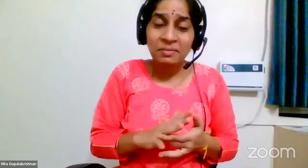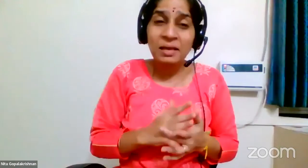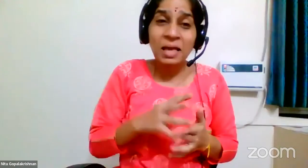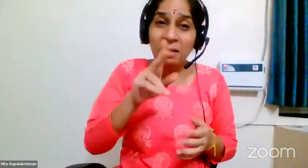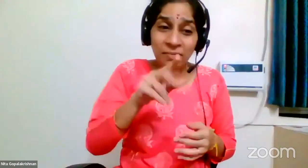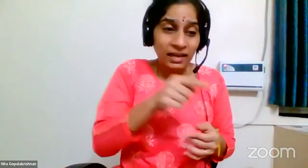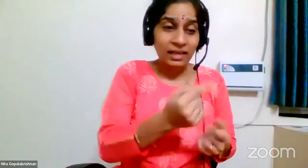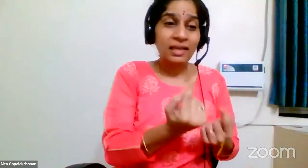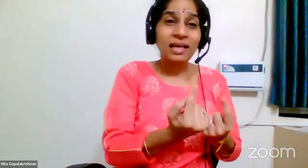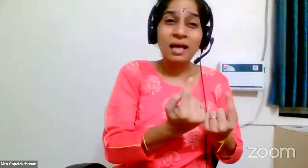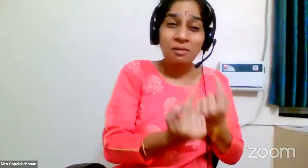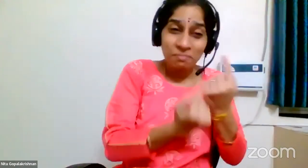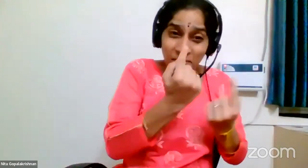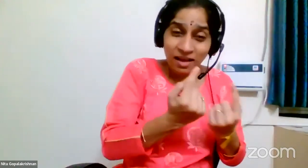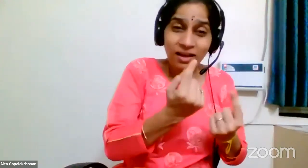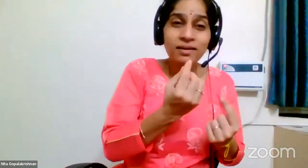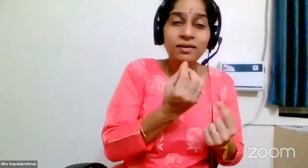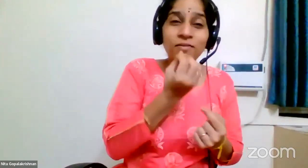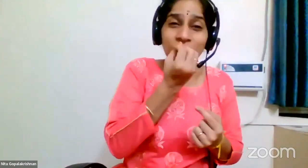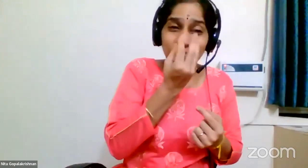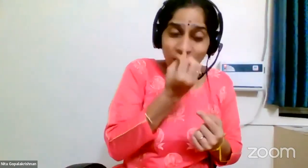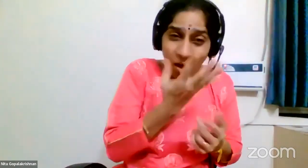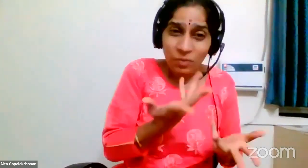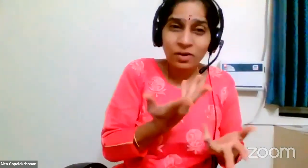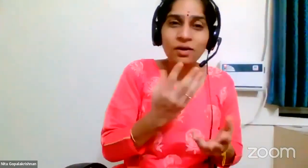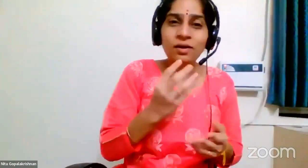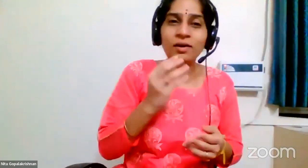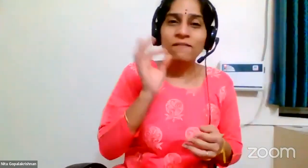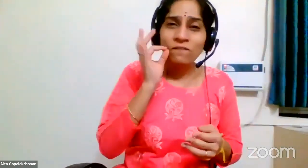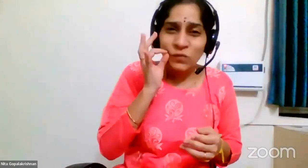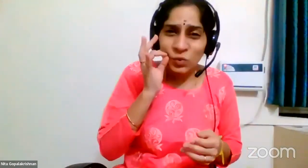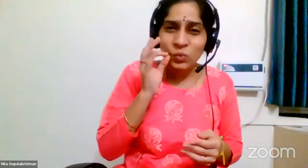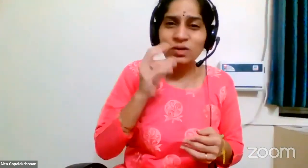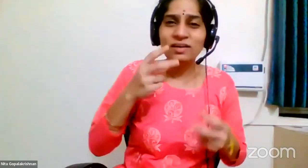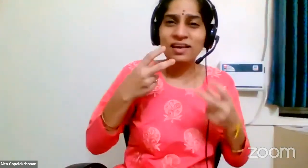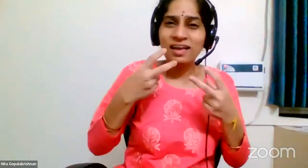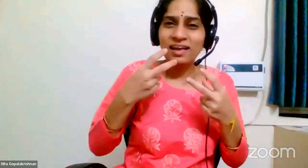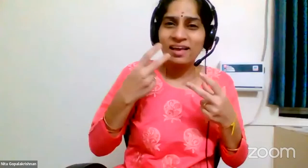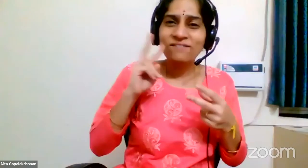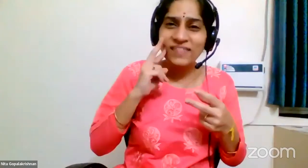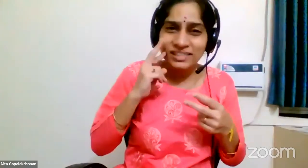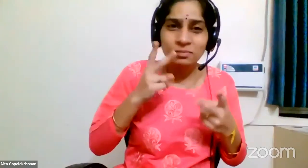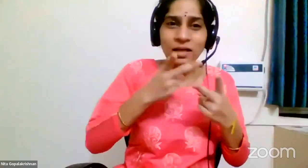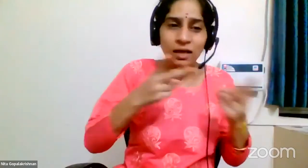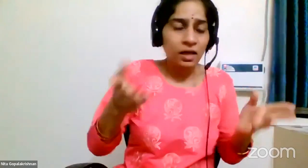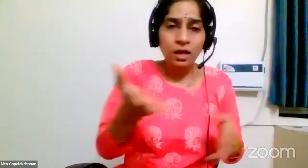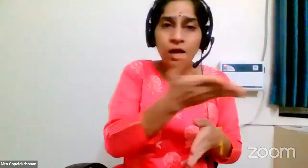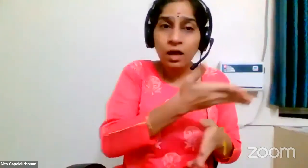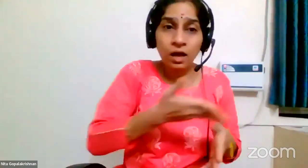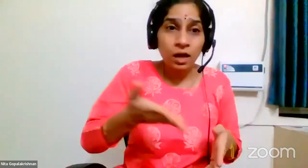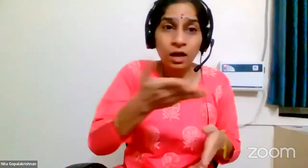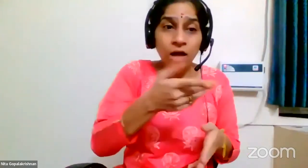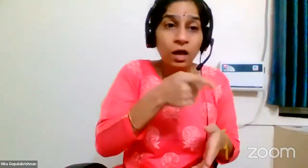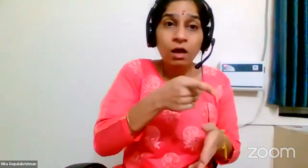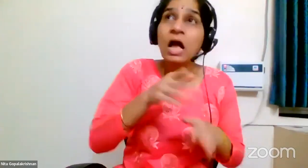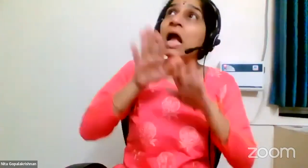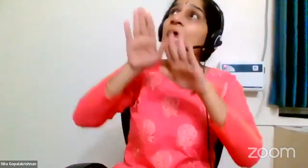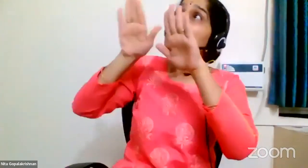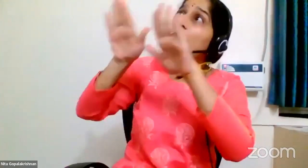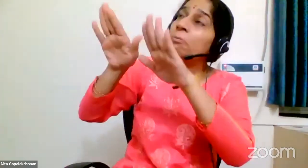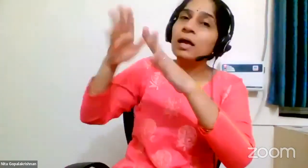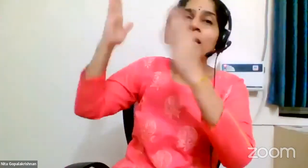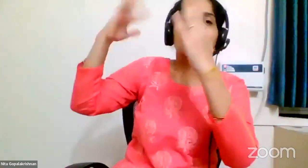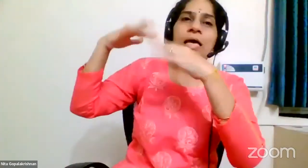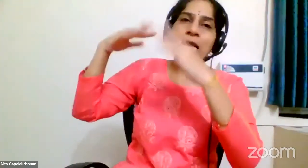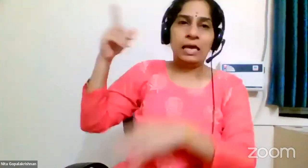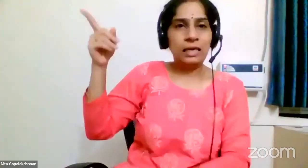सोर्स है वो वर्षा है। किंतु सोर्स होने के बावजूद भी वो क्या मुक्त है, किसी तरीके का रिएक्शन